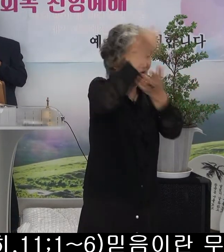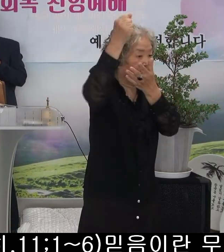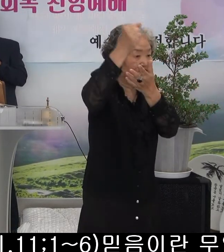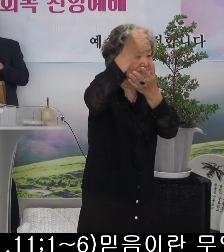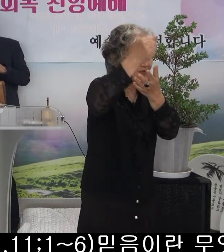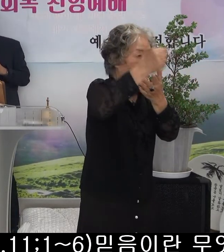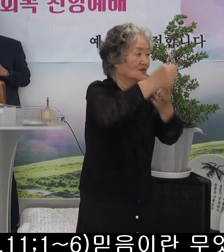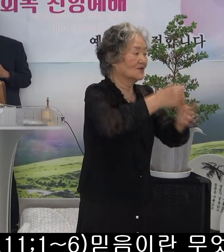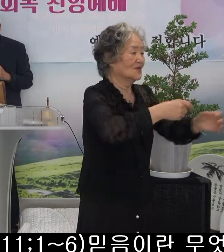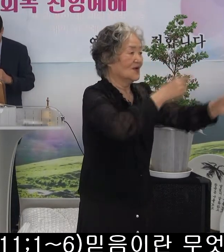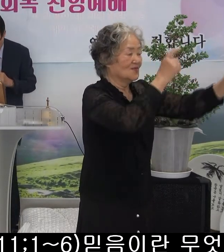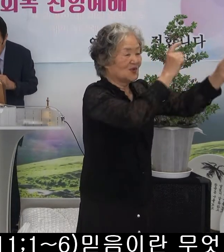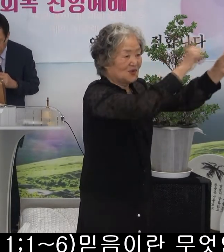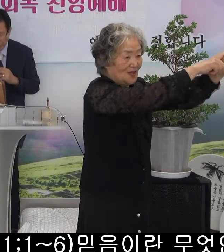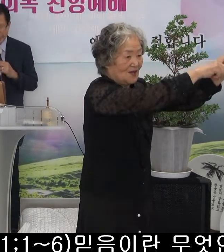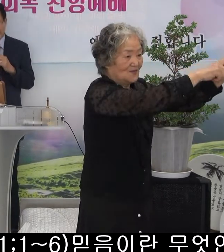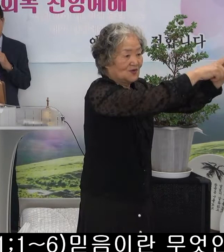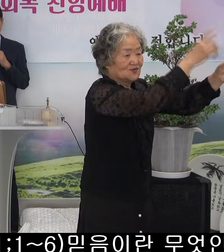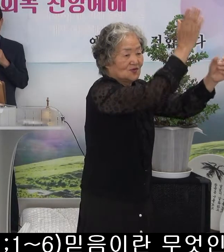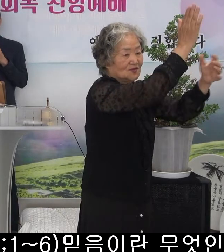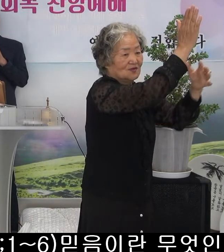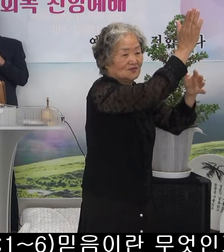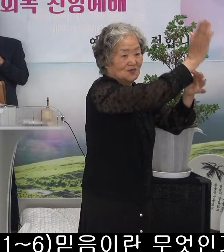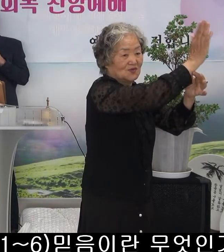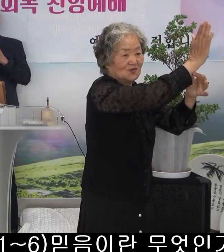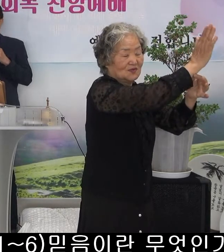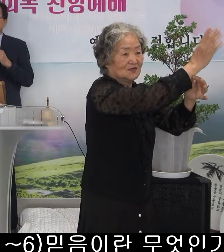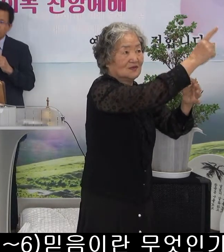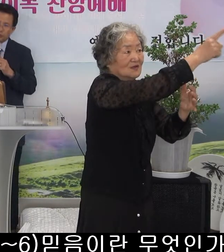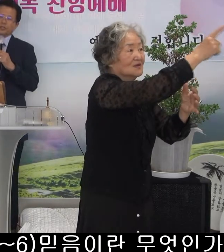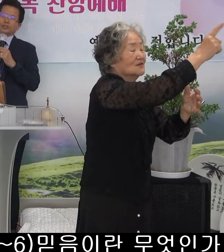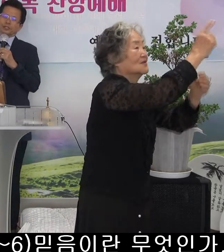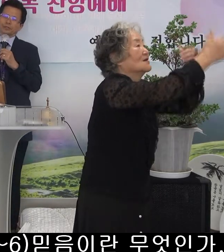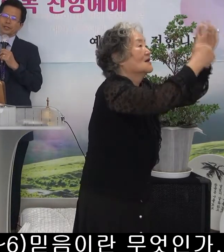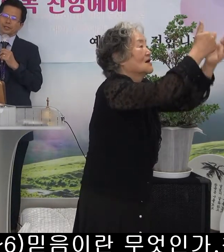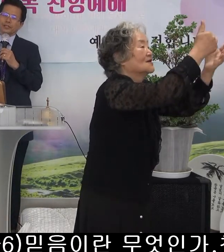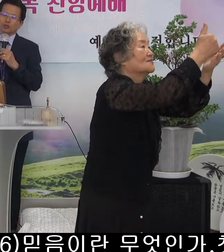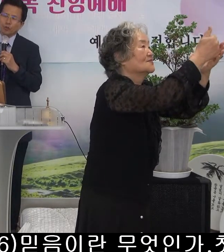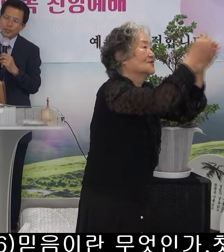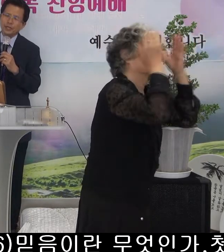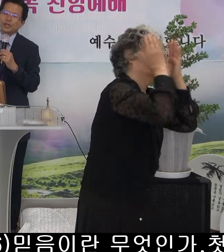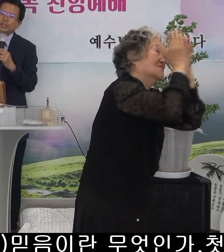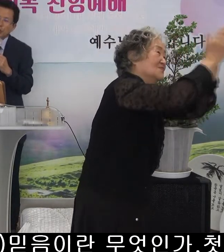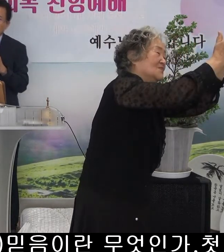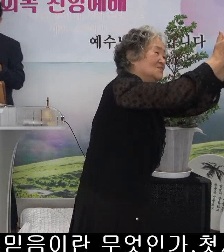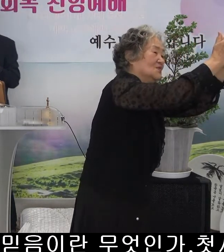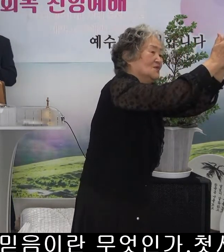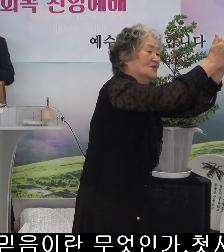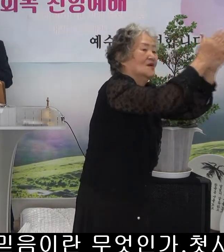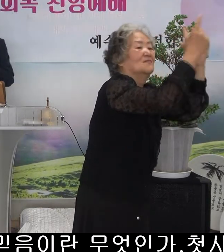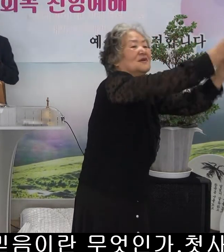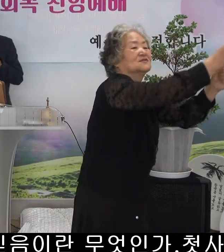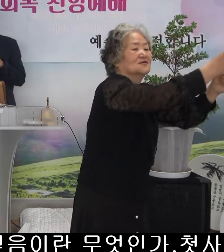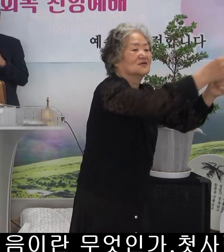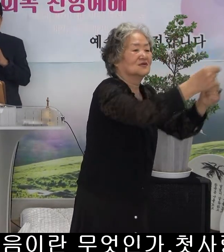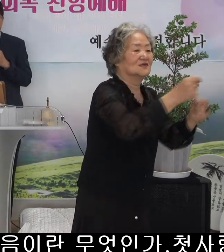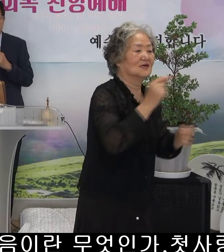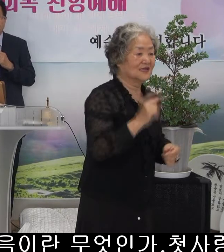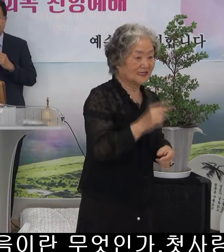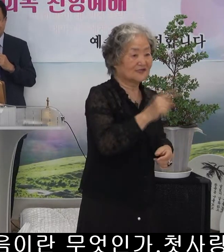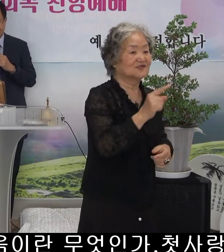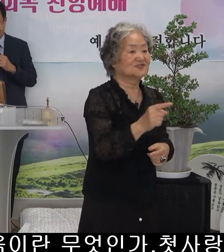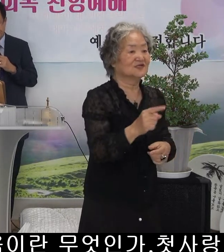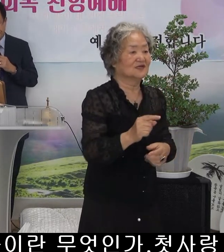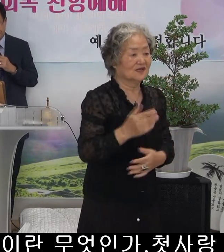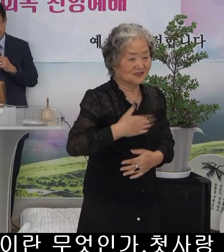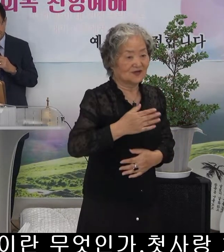표대를 향해라. 하나님의 초점을 하나님께 맞춰라 라고 부르짖고 있는 것입니다. 이 고백이 저와 여러분들의 고백이 되어야 될 줄로